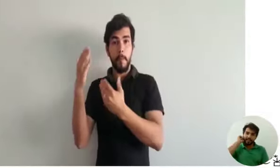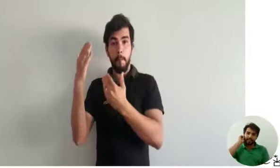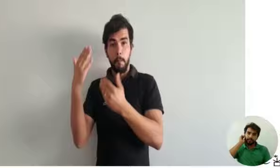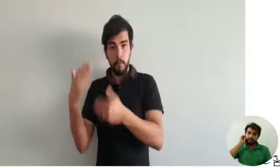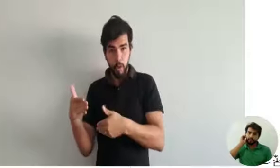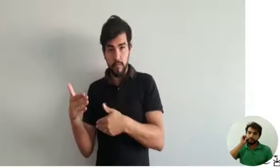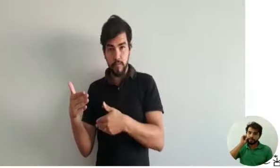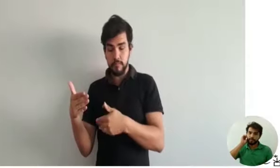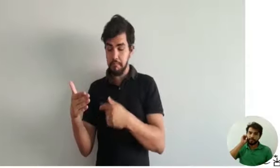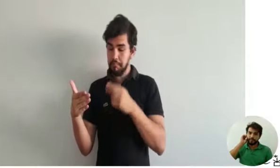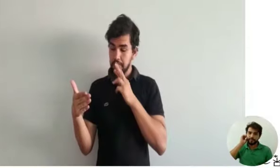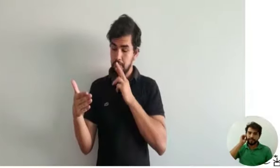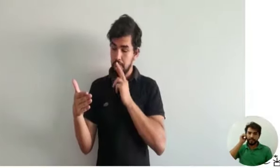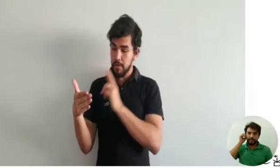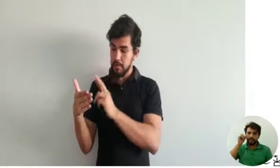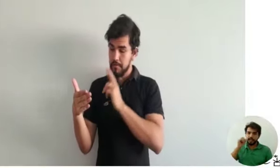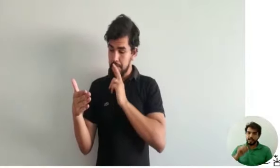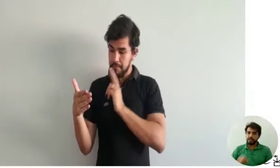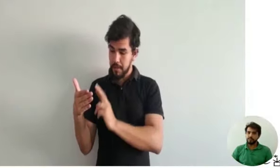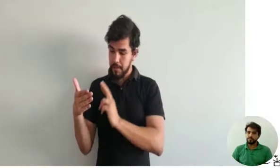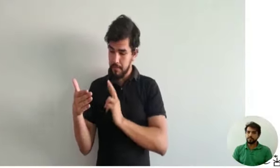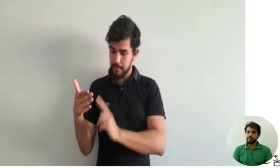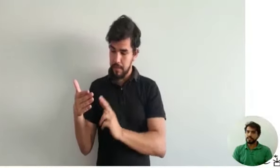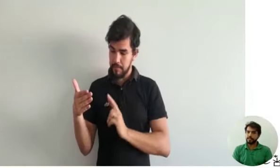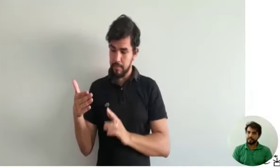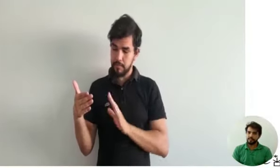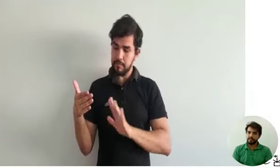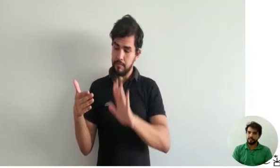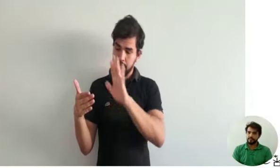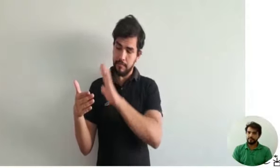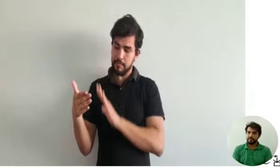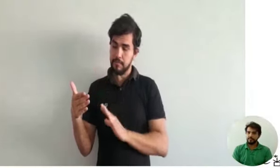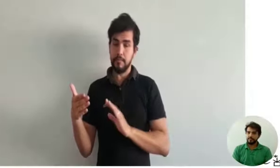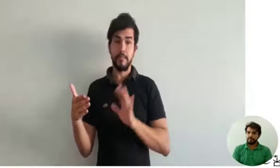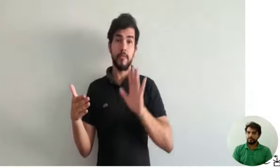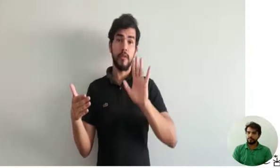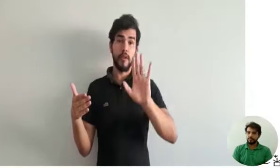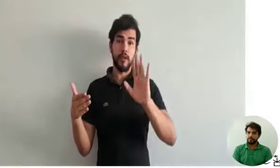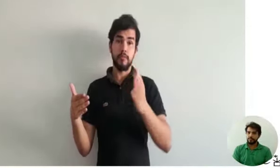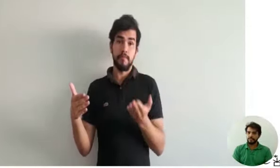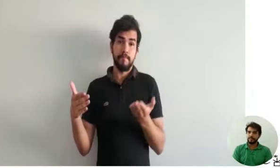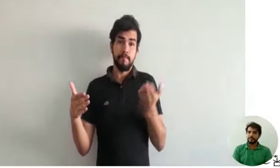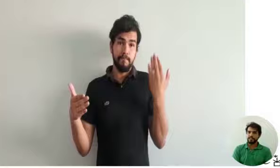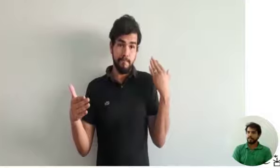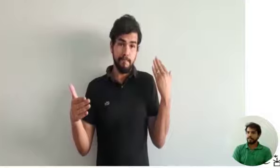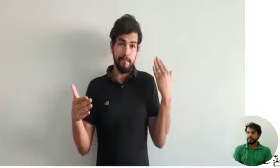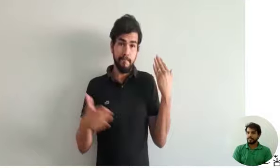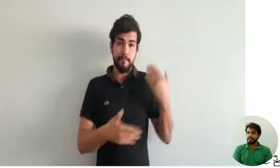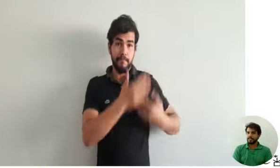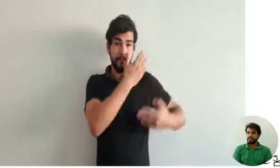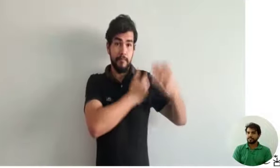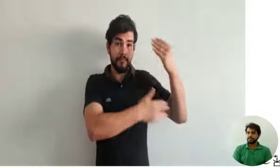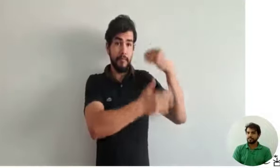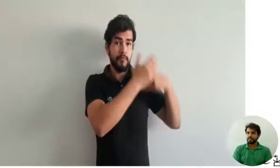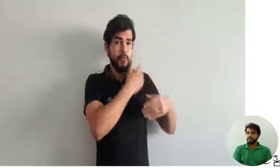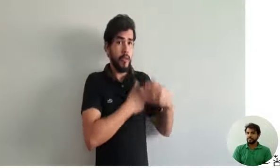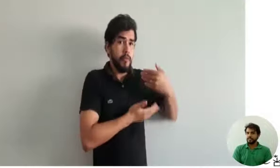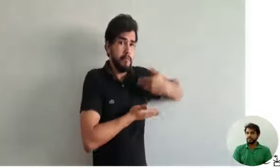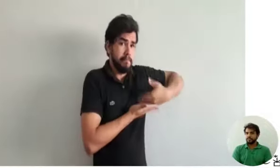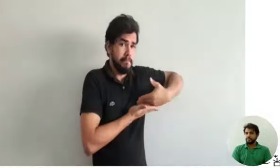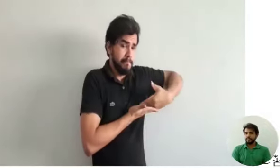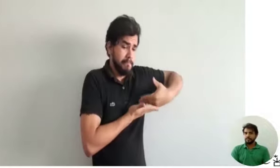lá dentro, prova, responder. Tudo isso aqui, mas espere,